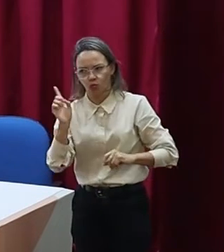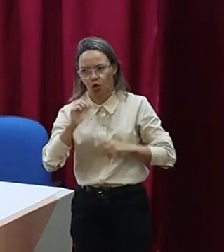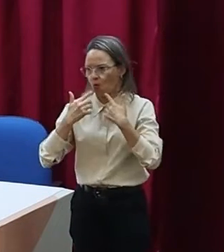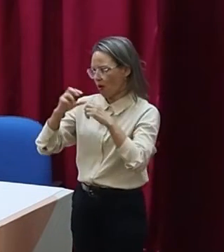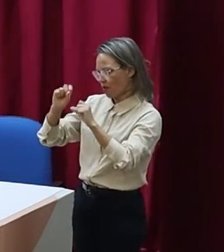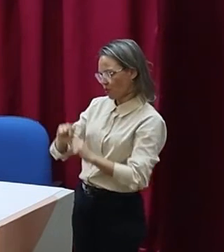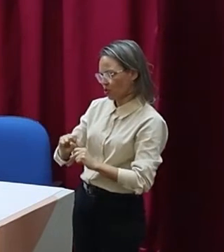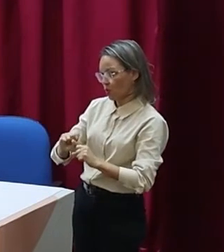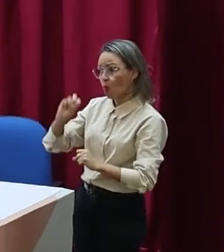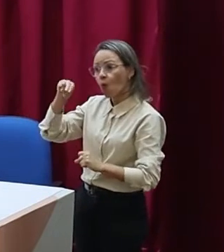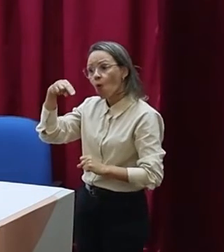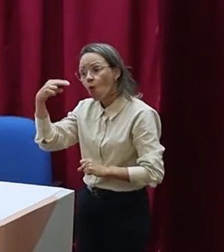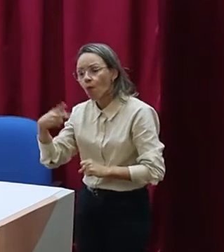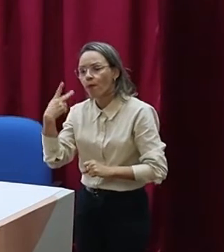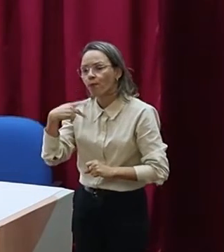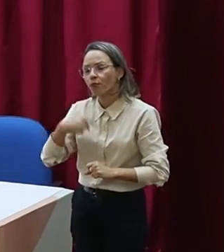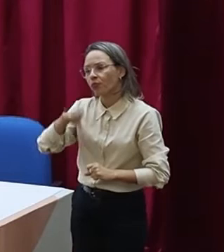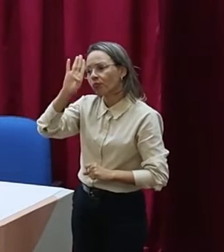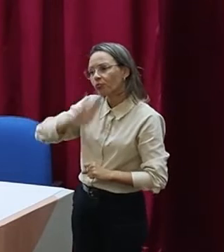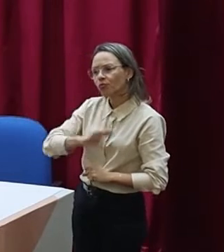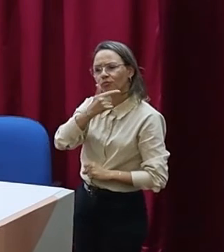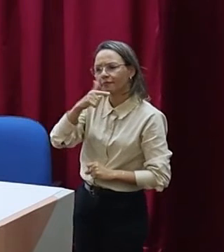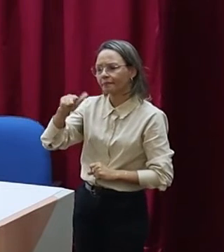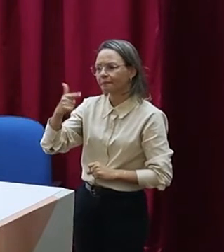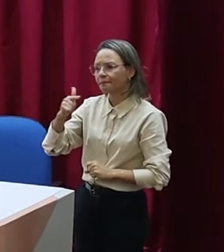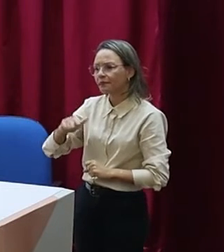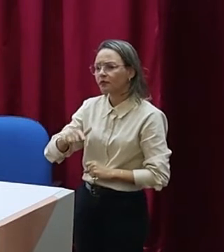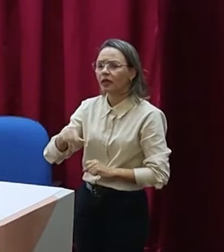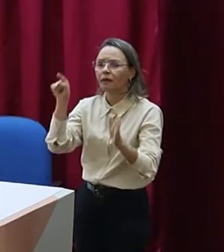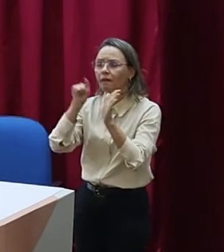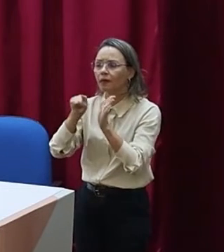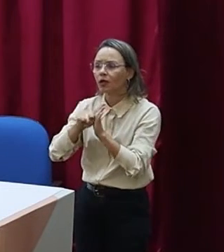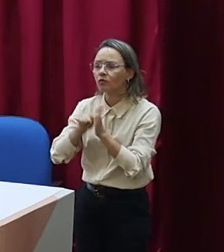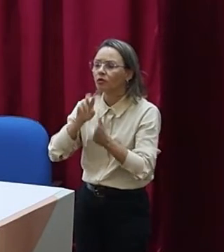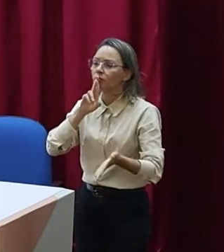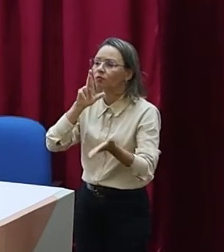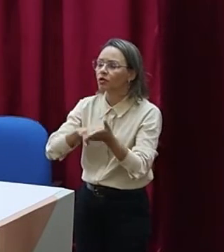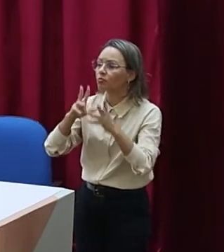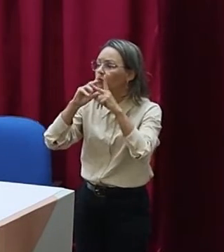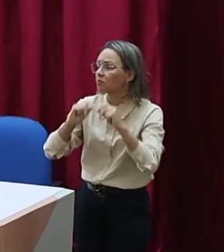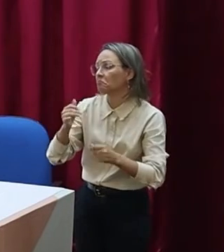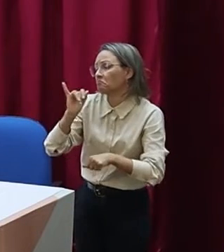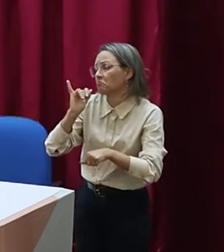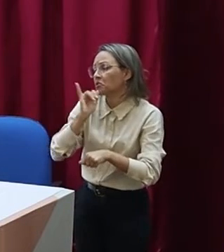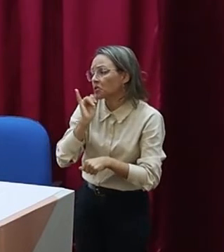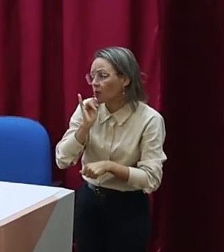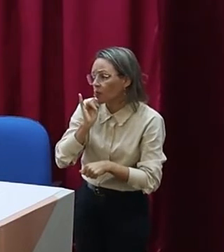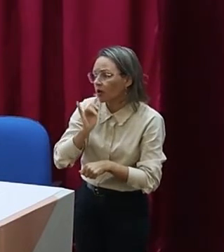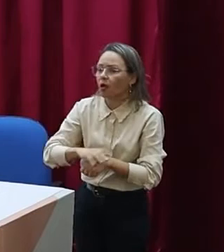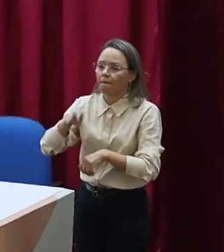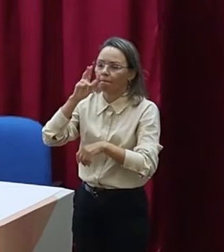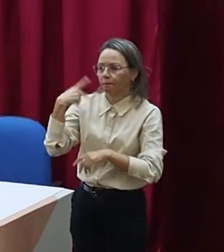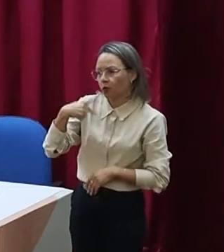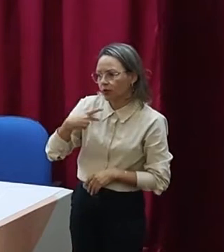linguísticos, ou de políticas públicas que não possuem questões linguísticas como seu objeto principal. Exemplo, políticas de segurança